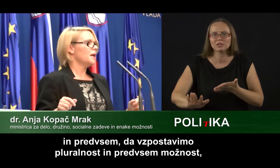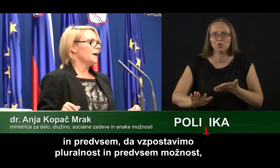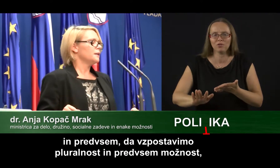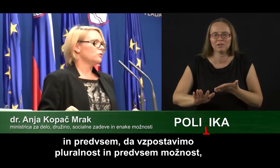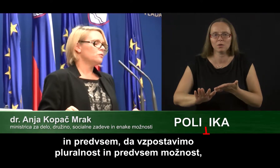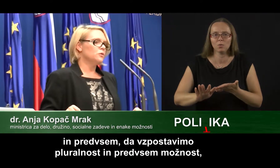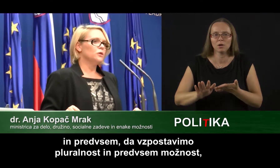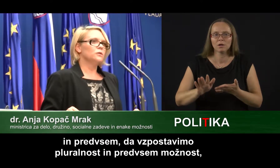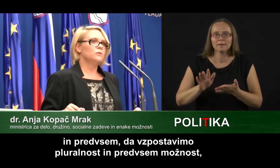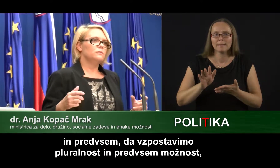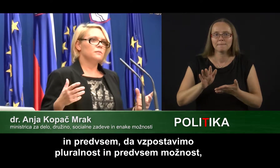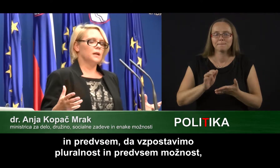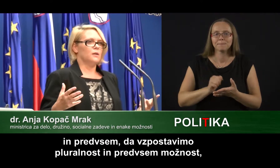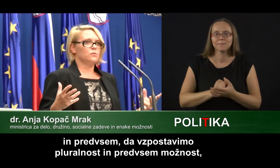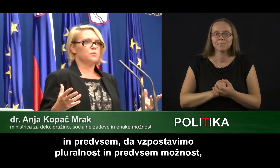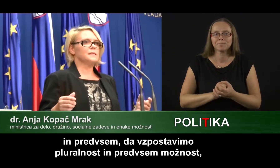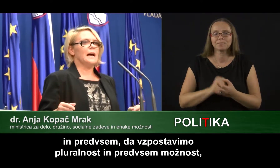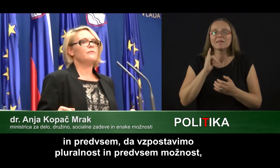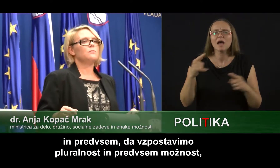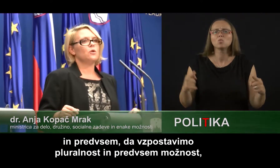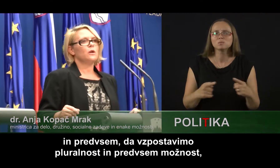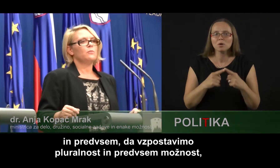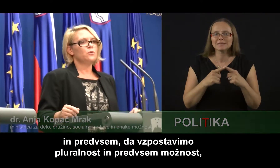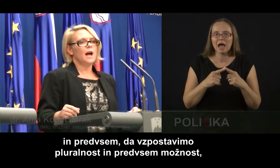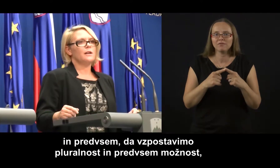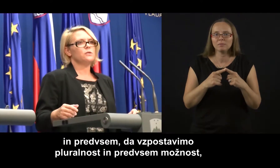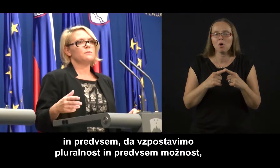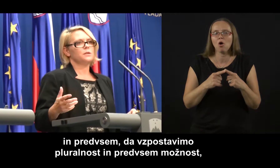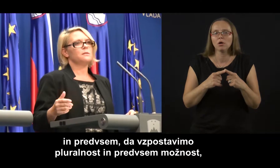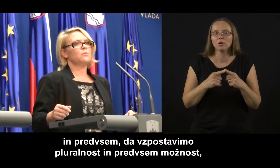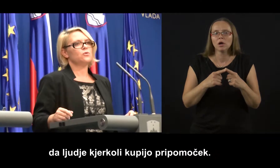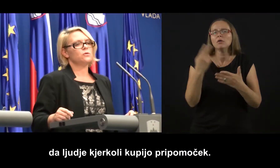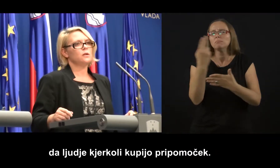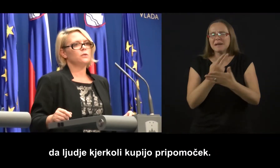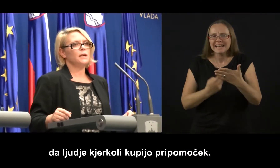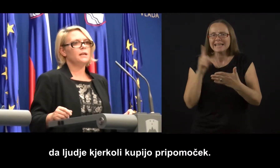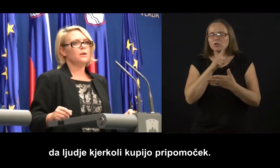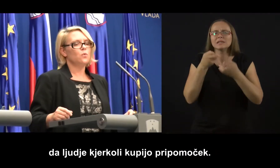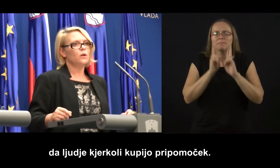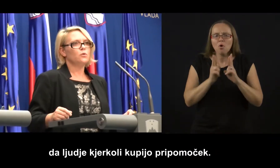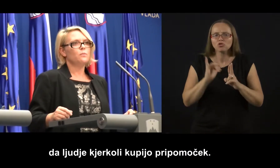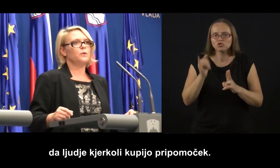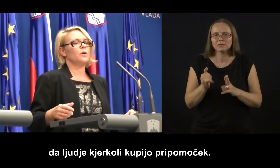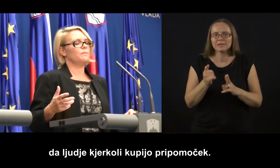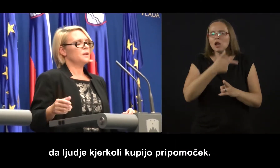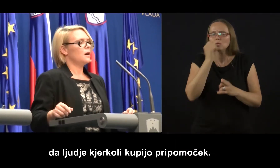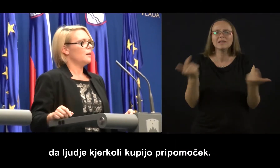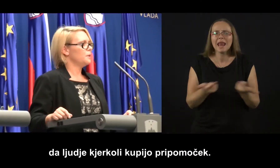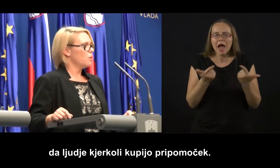predvsem, da vzpostavimo pluralnost in predvsem možnost, da ljudje kjerkoli